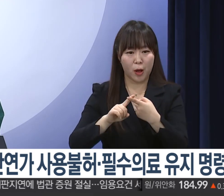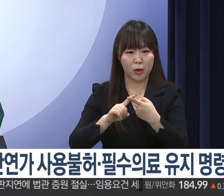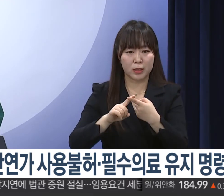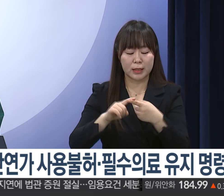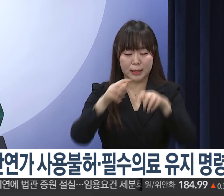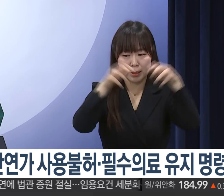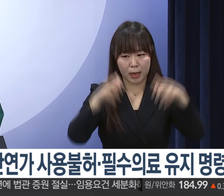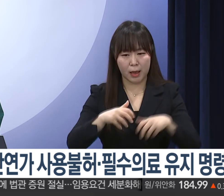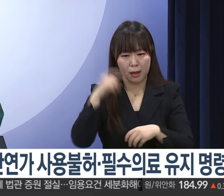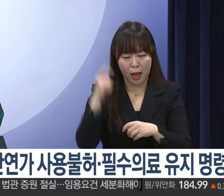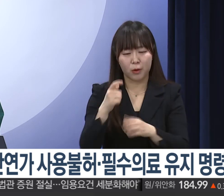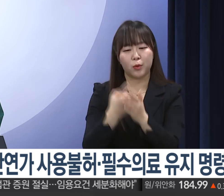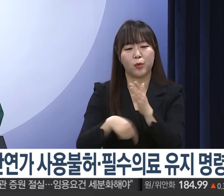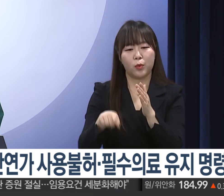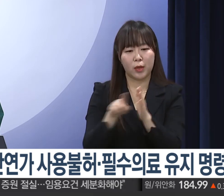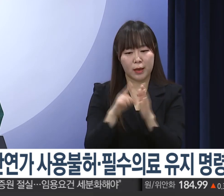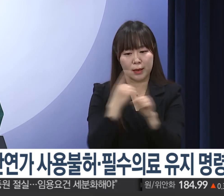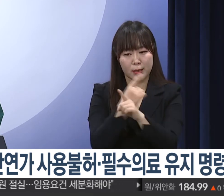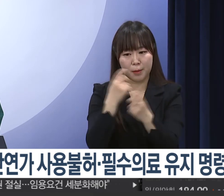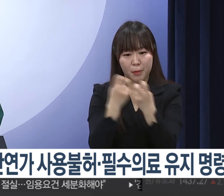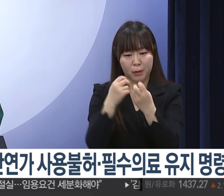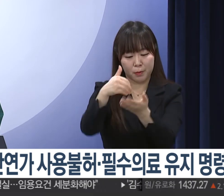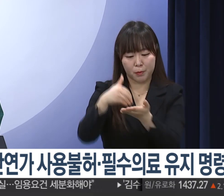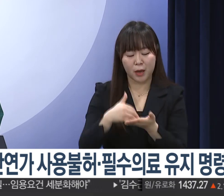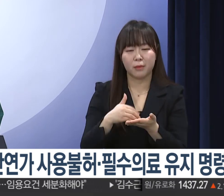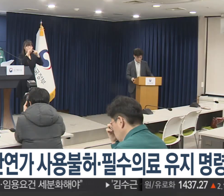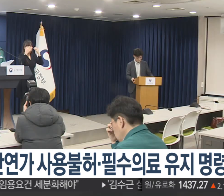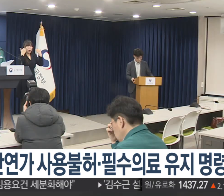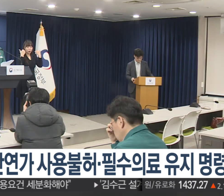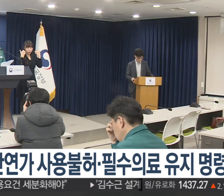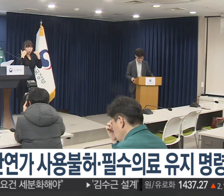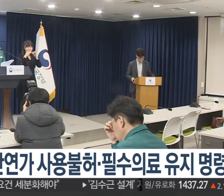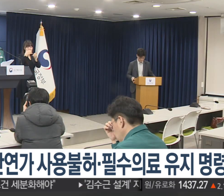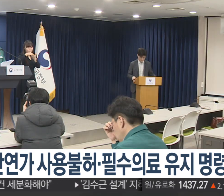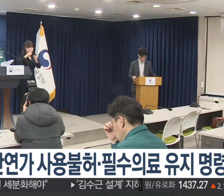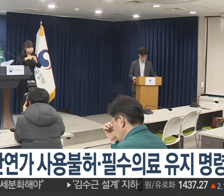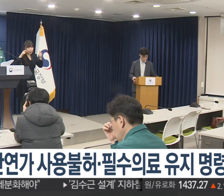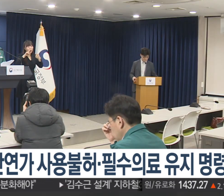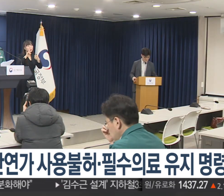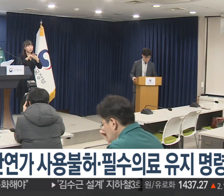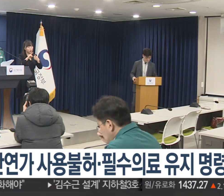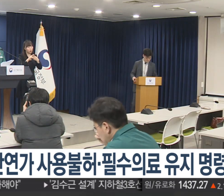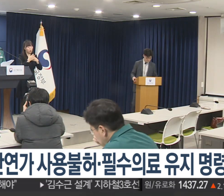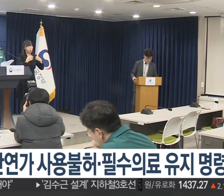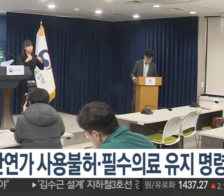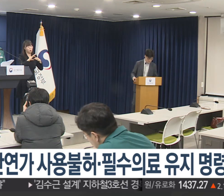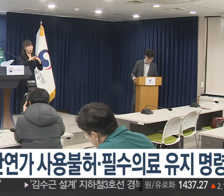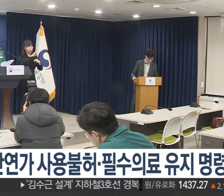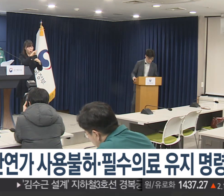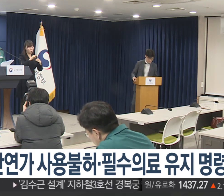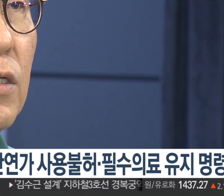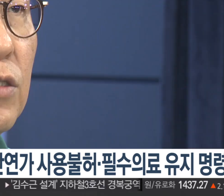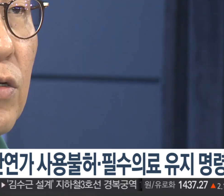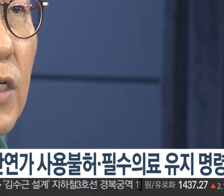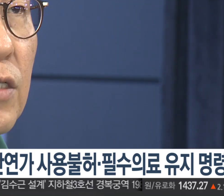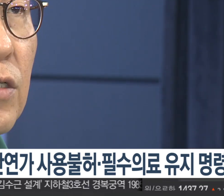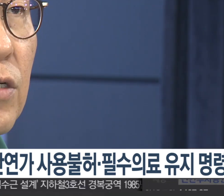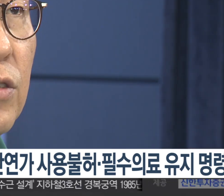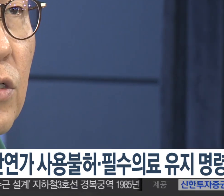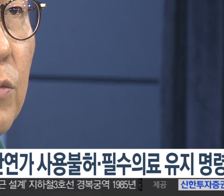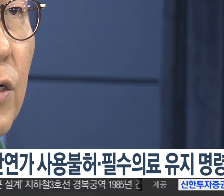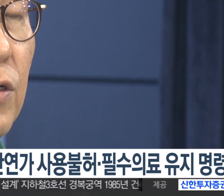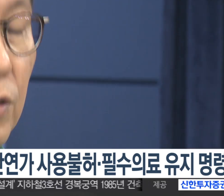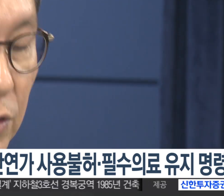2차관은 의사 집단 행동 중앙사고 수습본부 정리의 브리핑에서 이같이 밝히고 병원 현장 점검을 통해